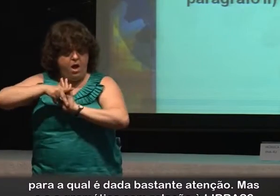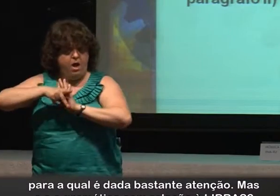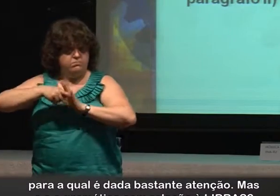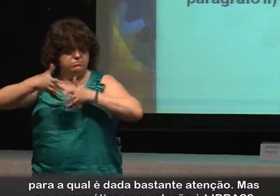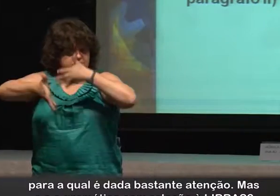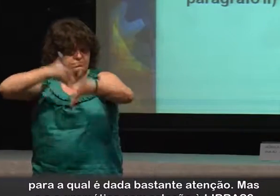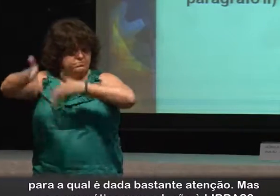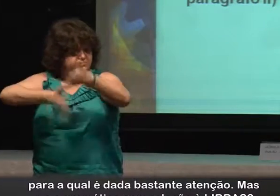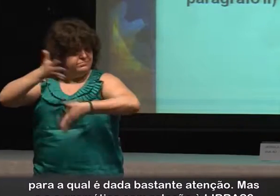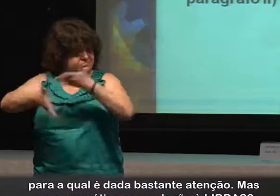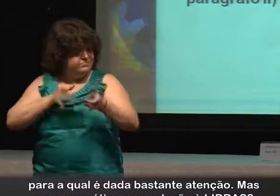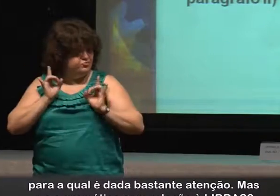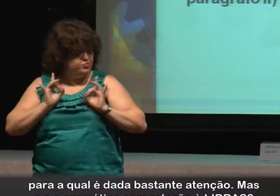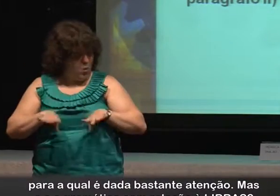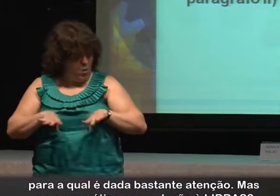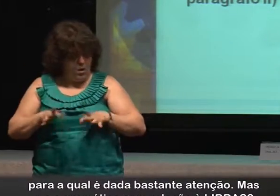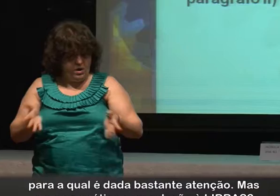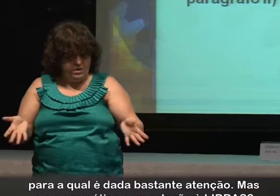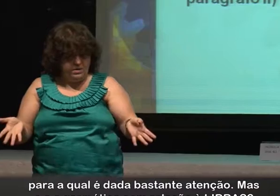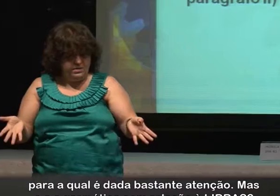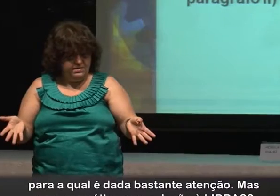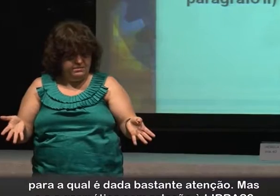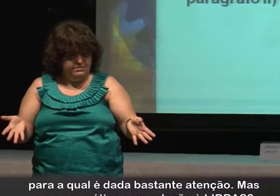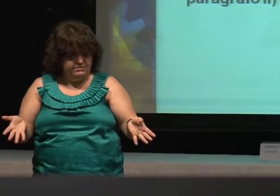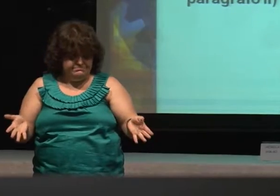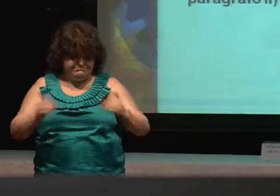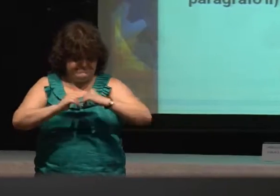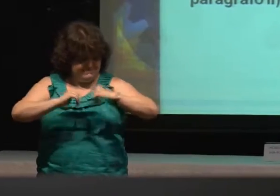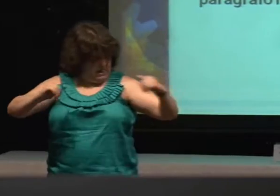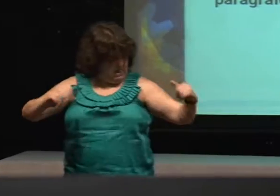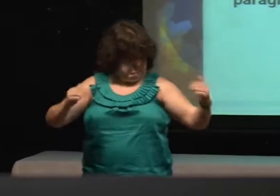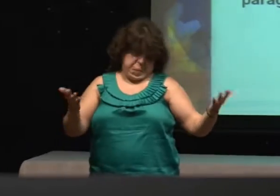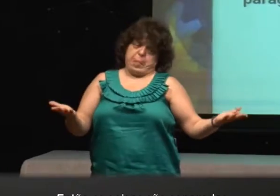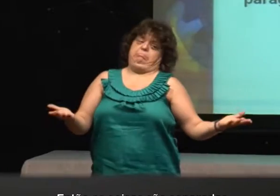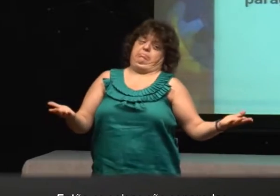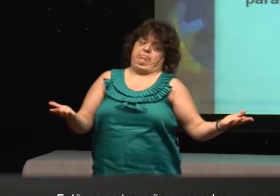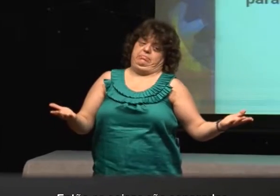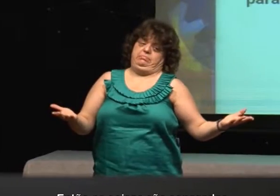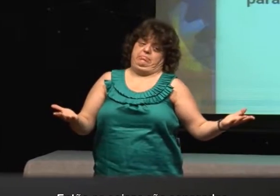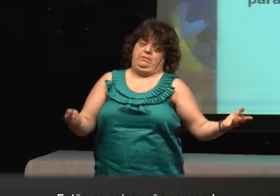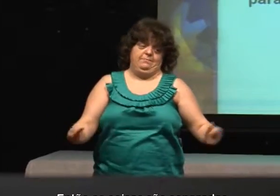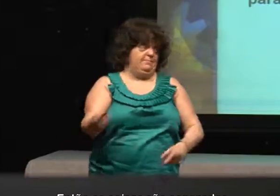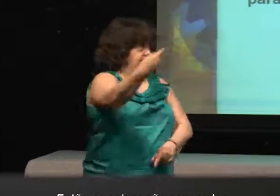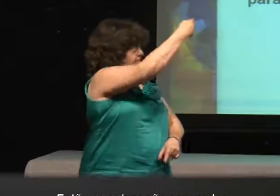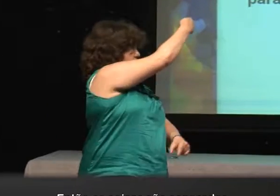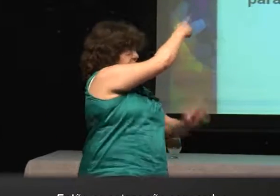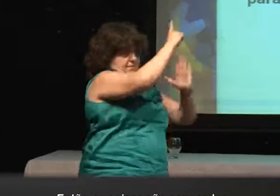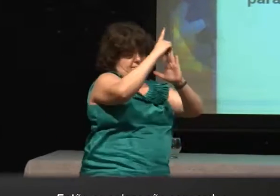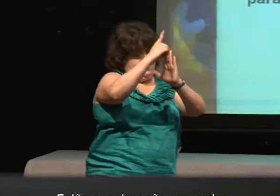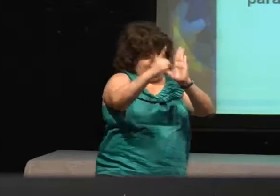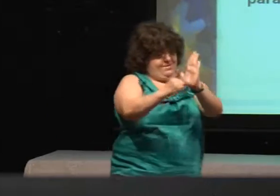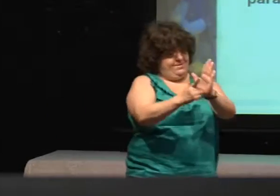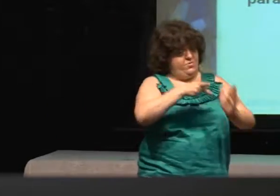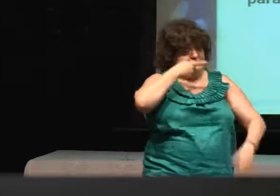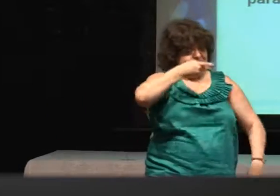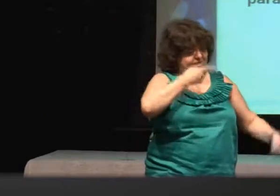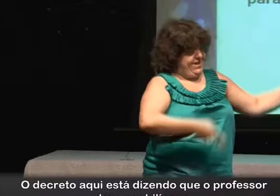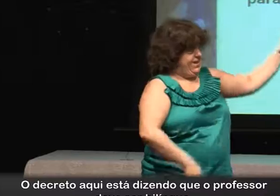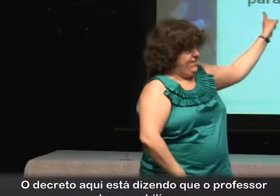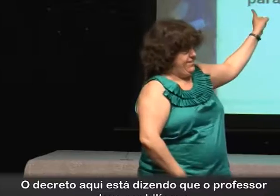atenção. Mas e a gramática com relação a Libras? Então as coisas são separadas? O